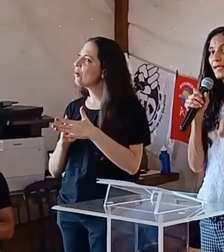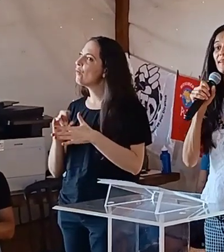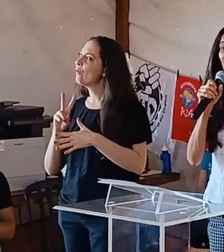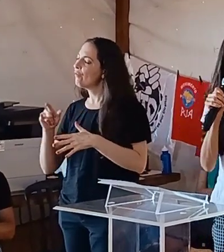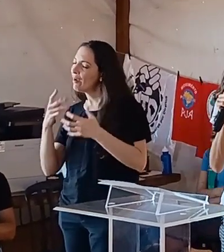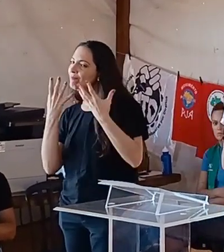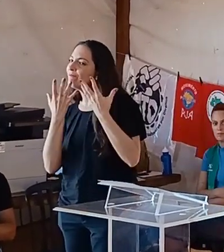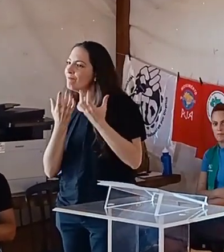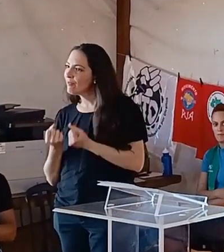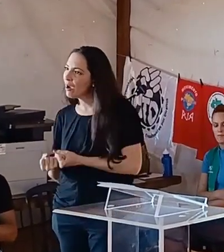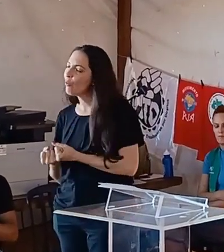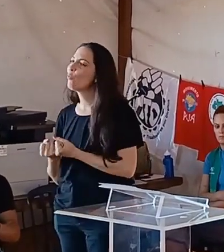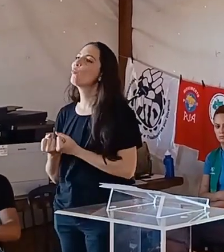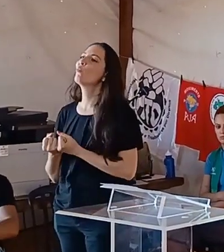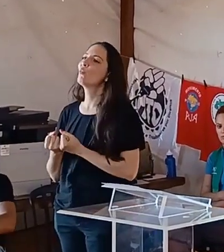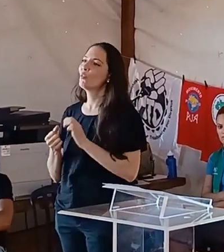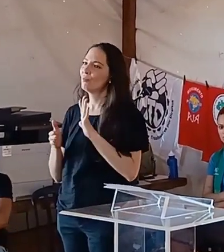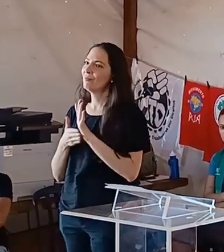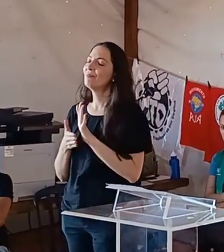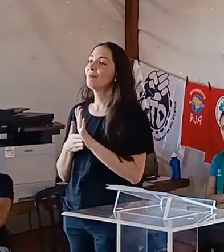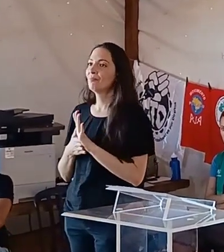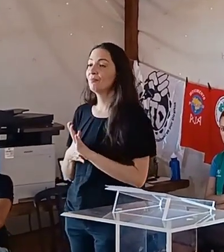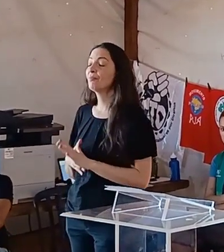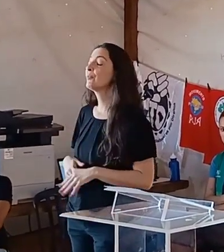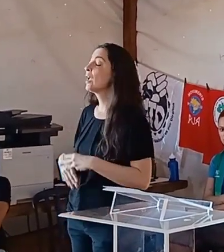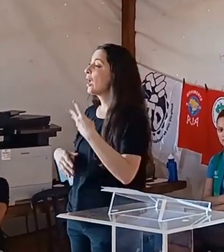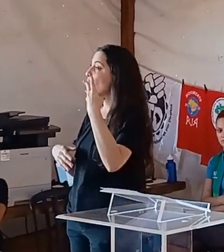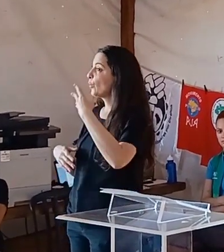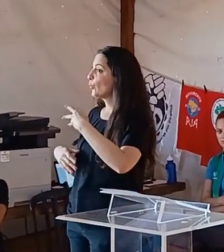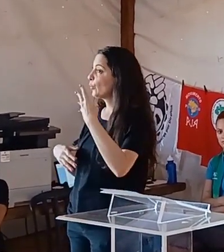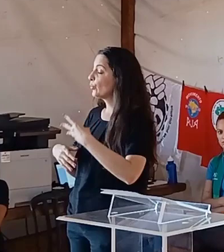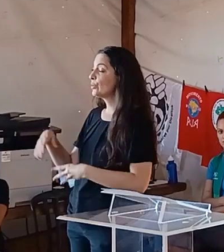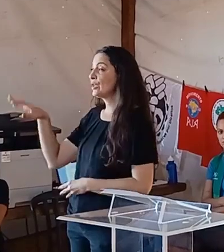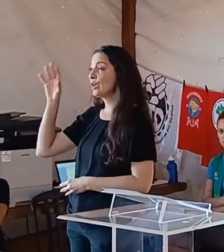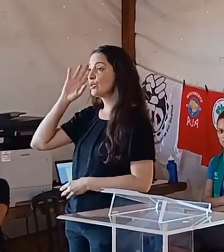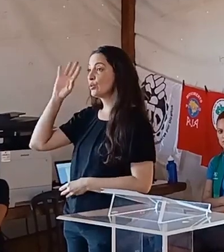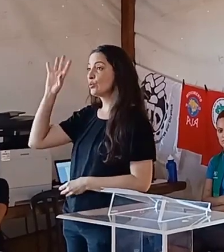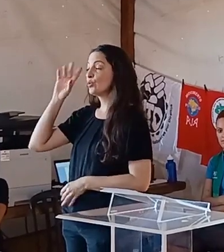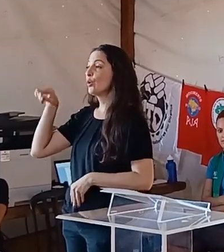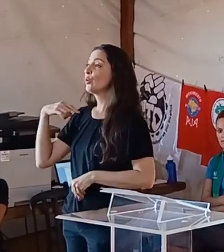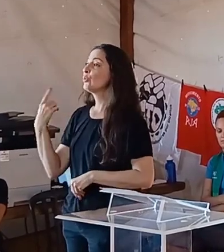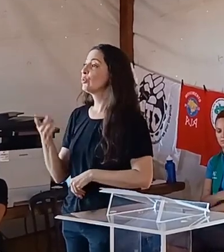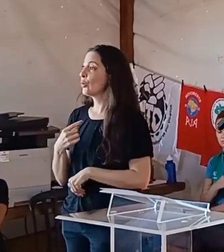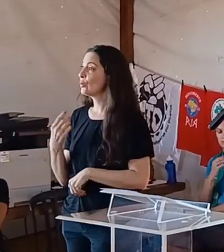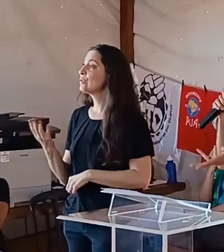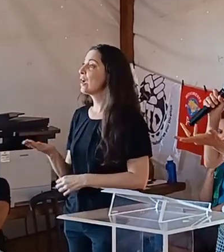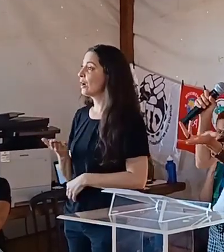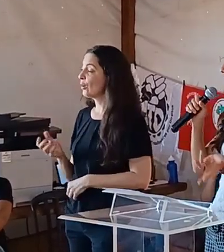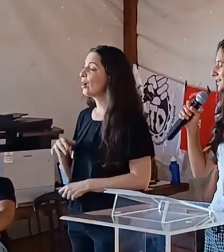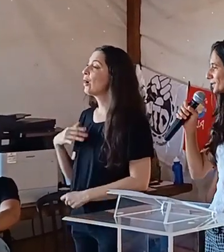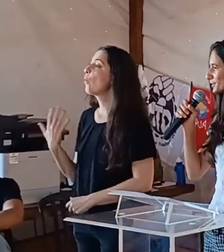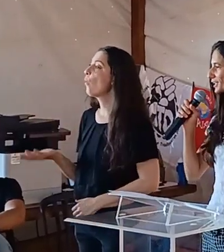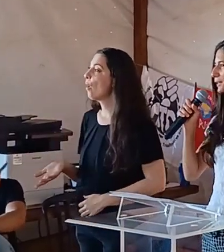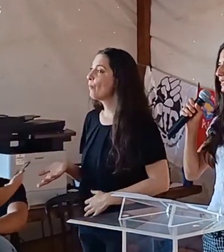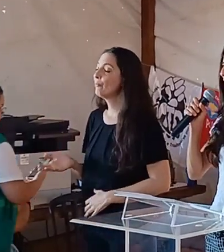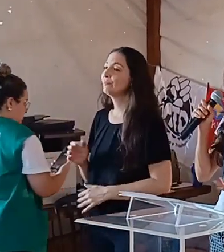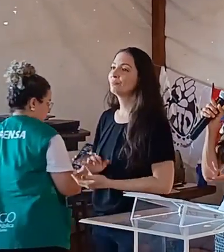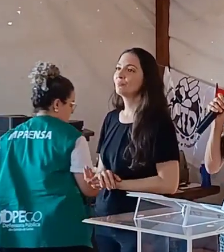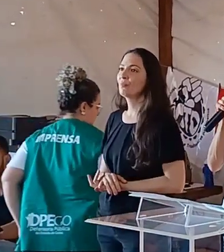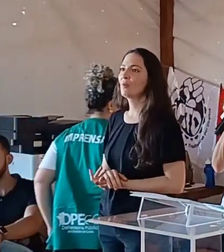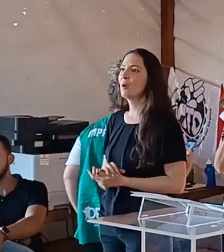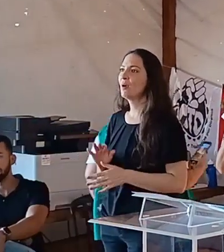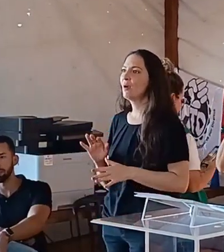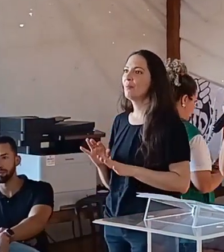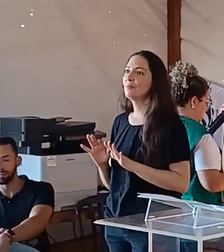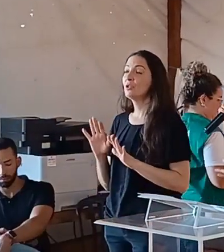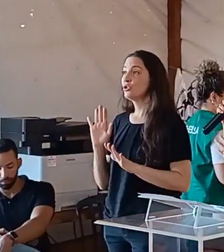tudo. E temos um terceiro grande sonho aí nesse um ano, né? Um ano e 2 anos de caminhada,